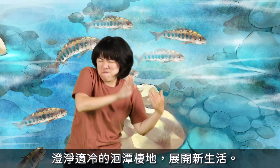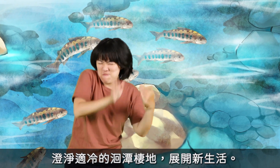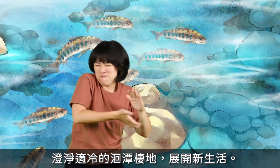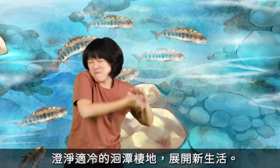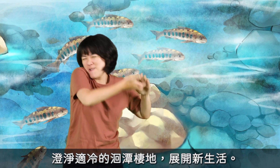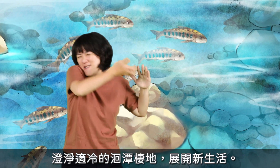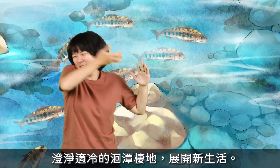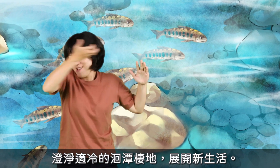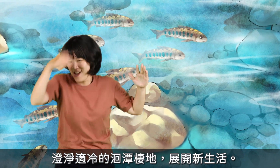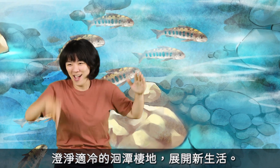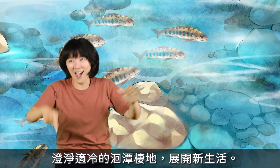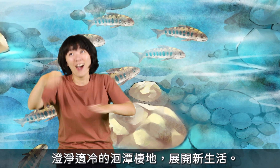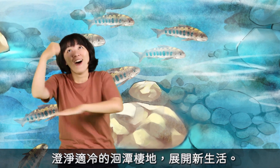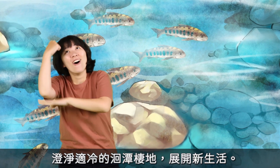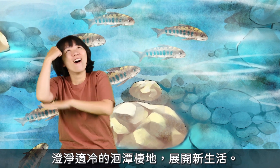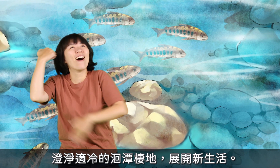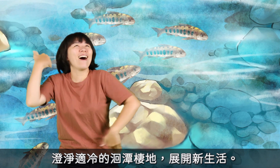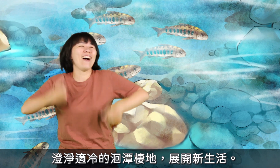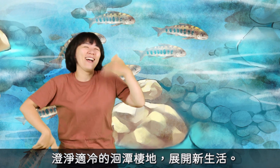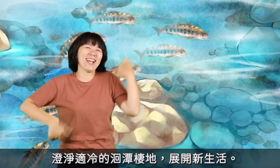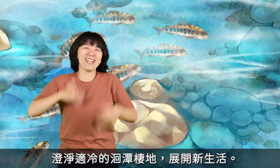七地展开新生活。